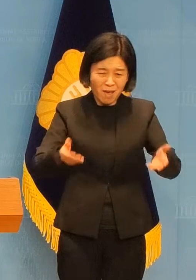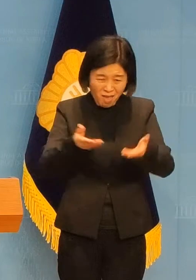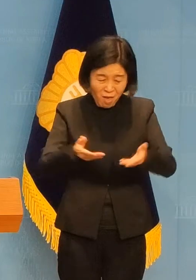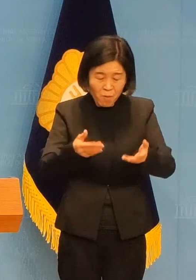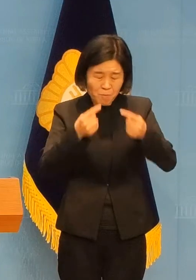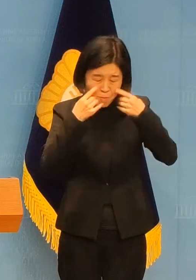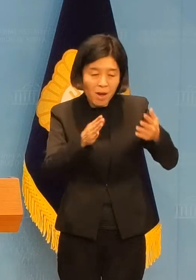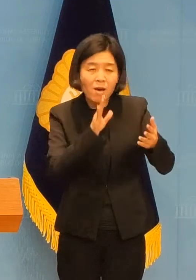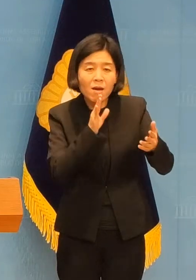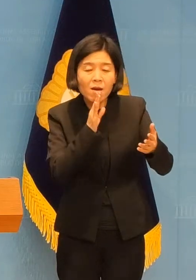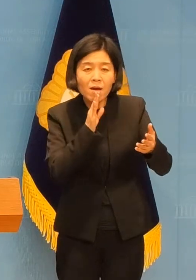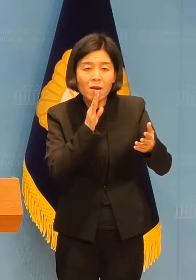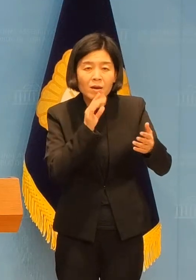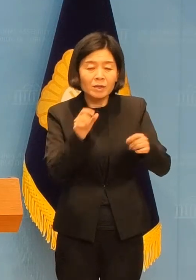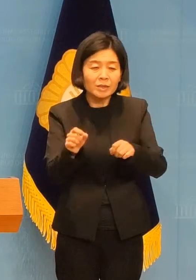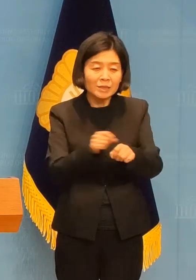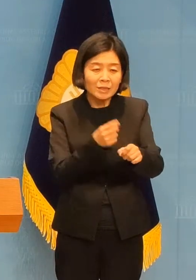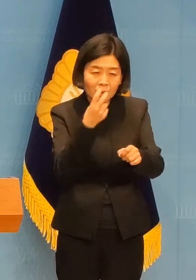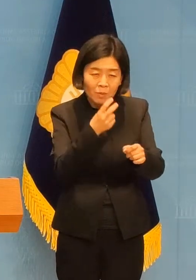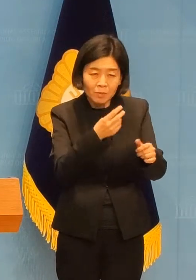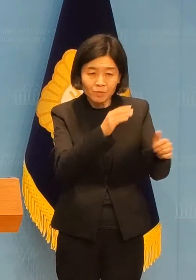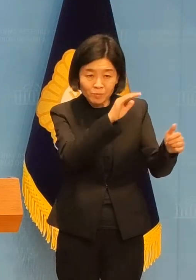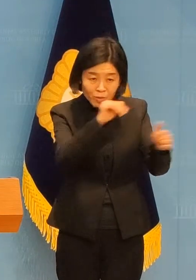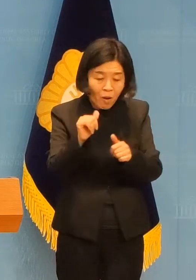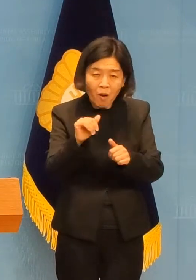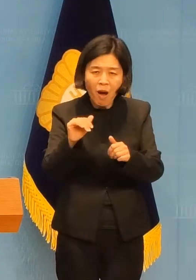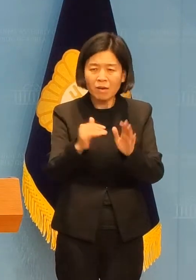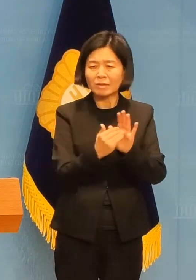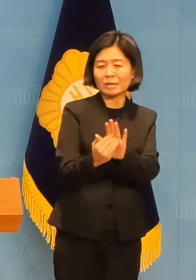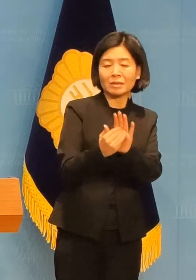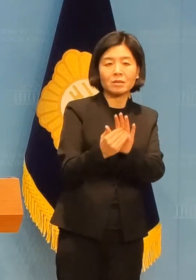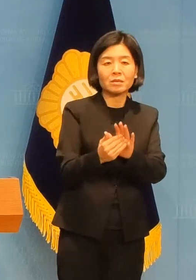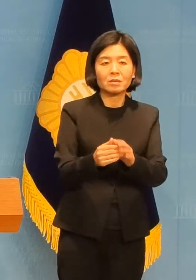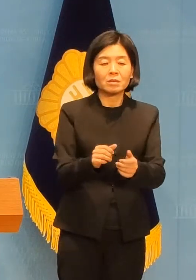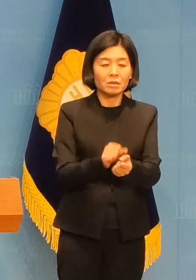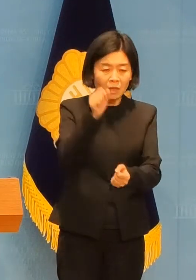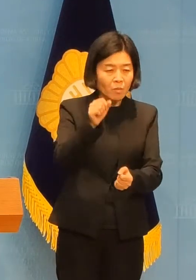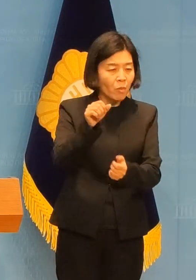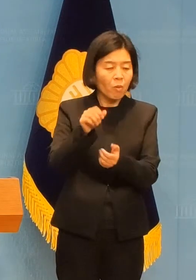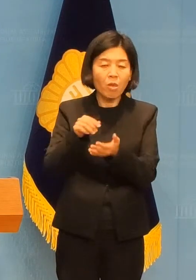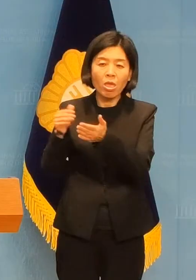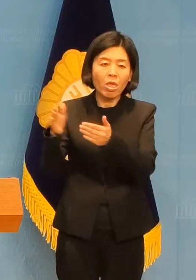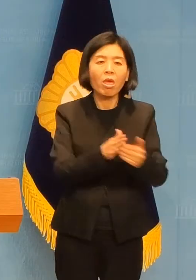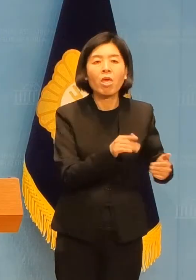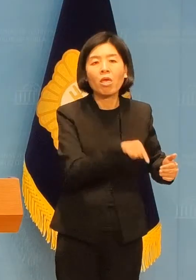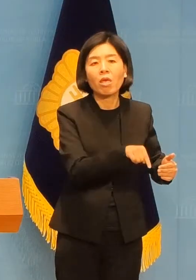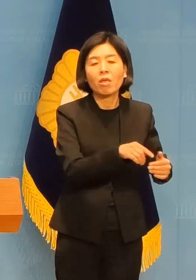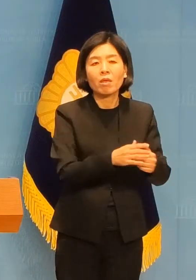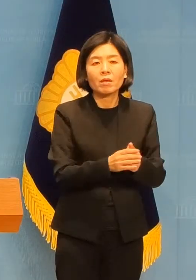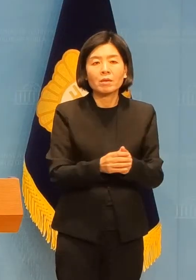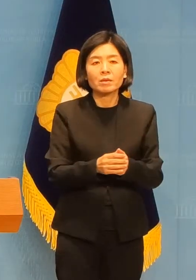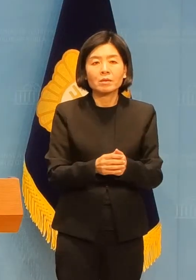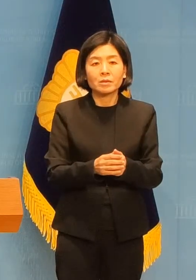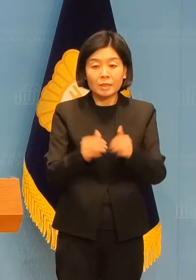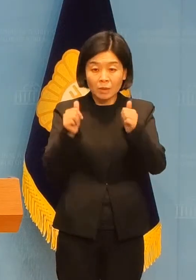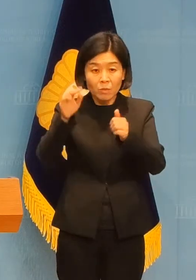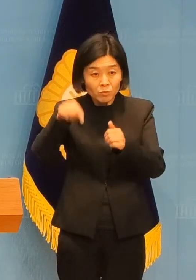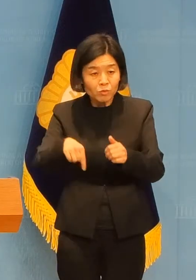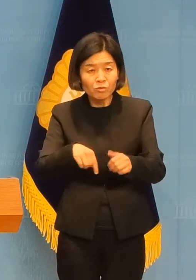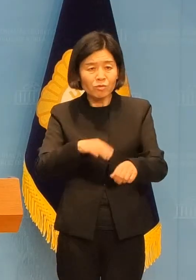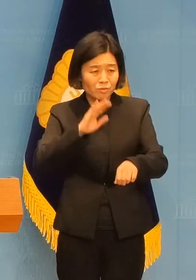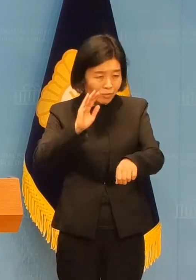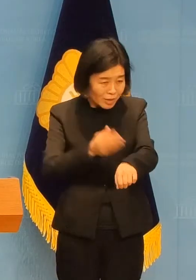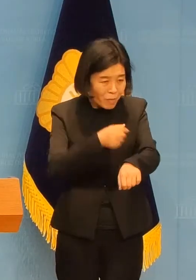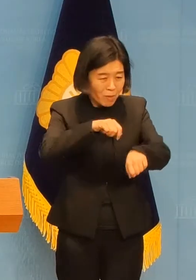거부하고 체포영장 집행까지 저지했습니다. 사법부가 이러한 행위를 제대로 단죄하지 못했기